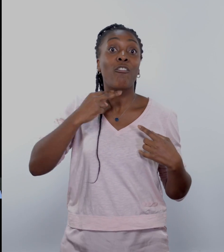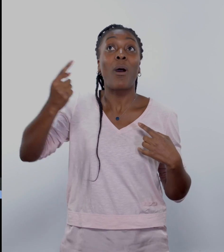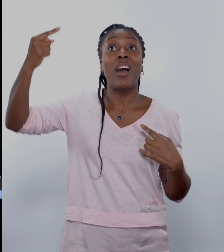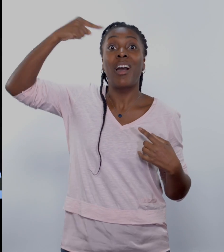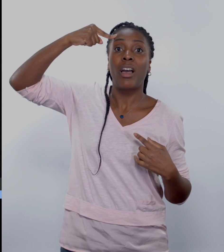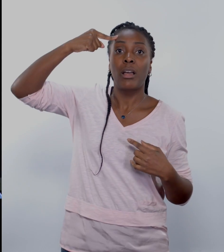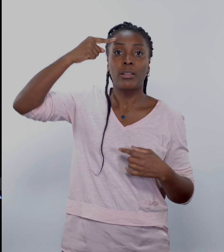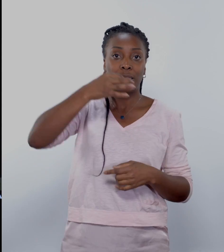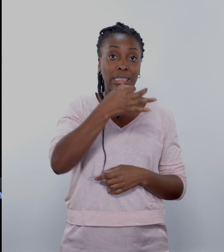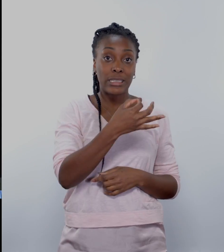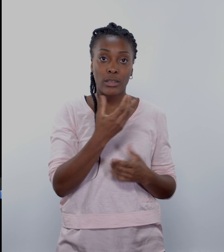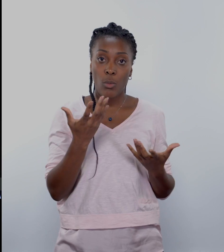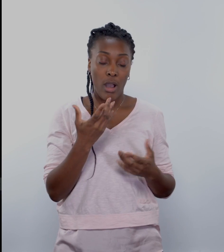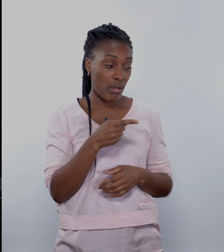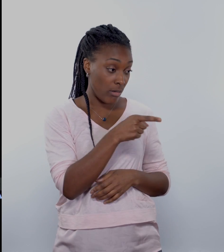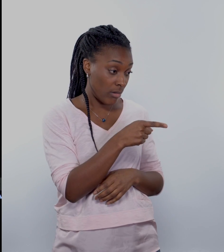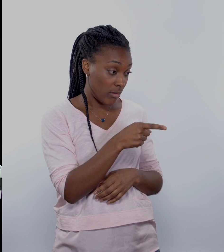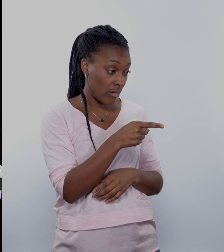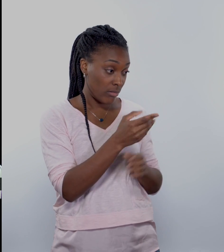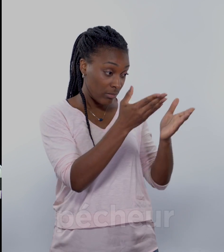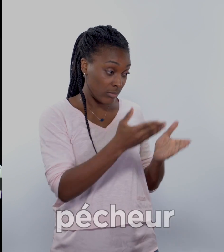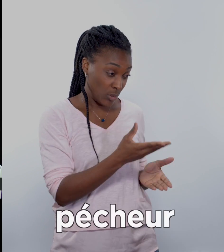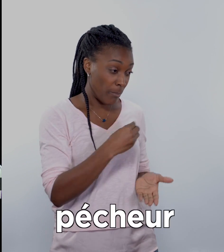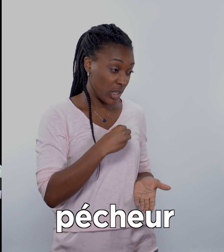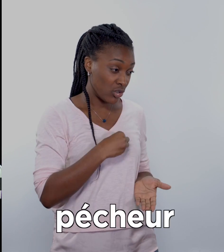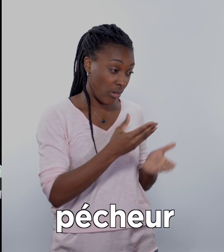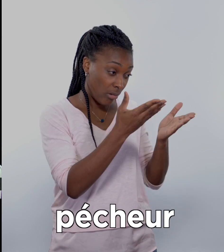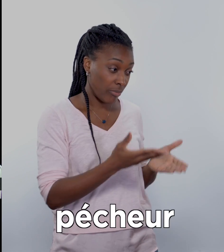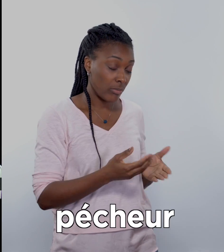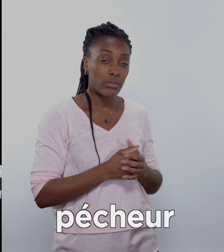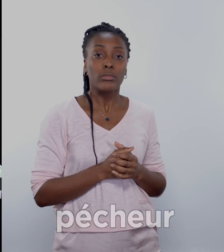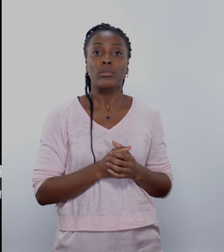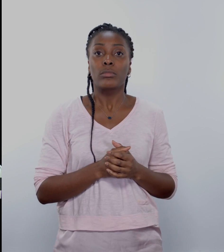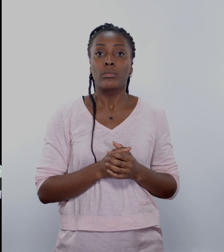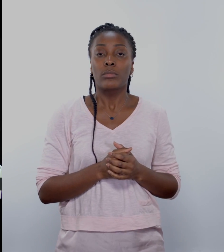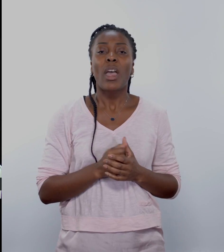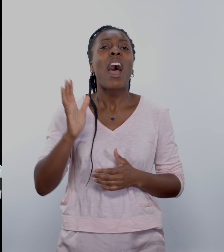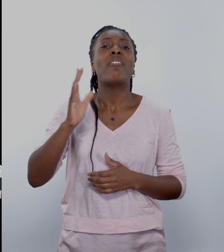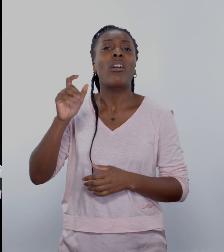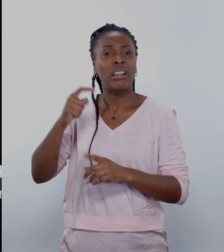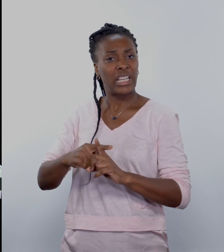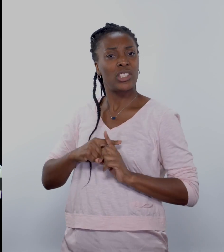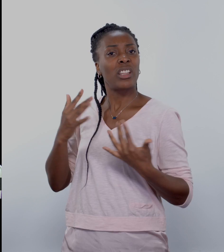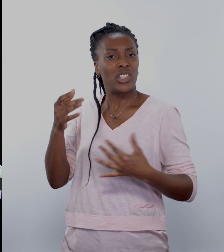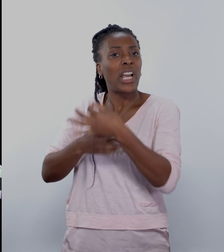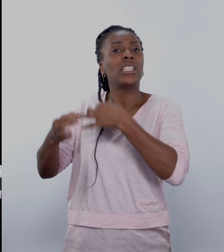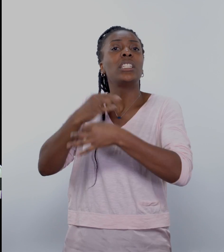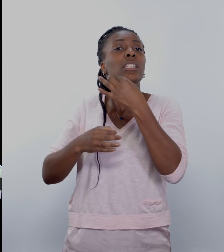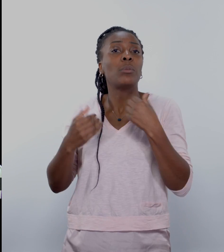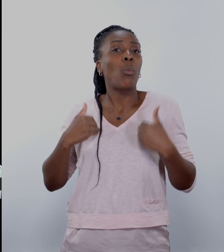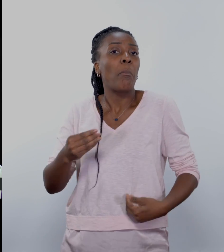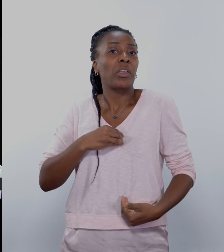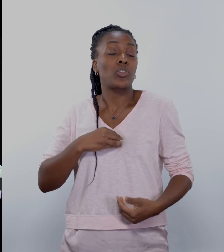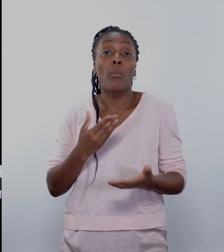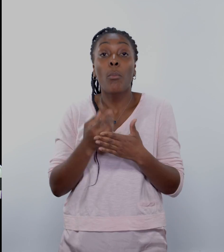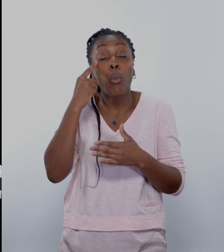dit « Alexis, tu es pécheur ». J'avoue qu'on m'avait déjà dit Alexis, tu es pécheur. Et pour moi, ça n'avait aucun sens, car si